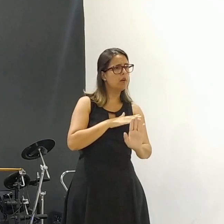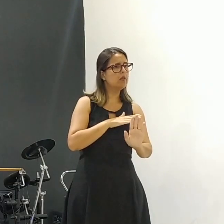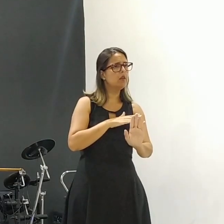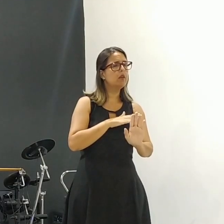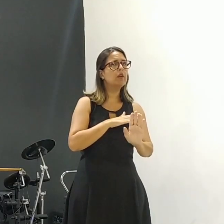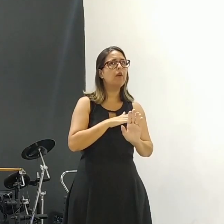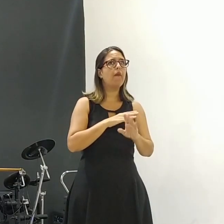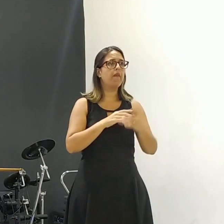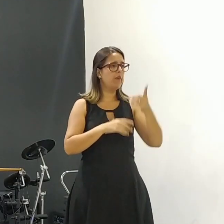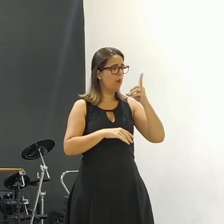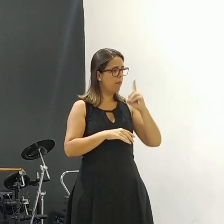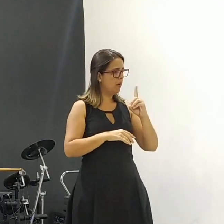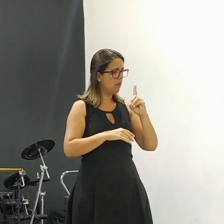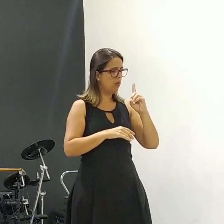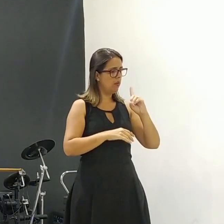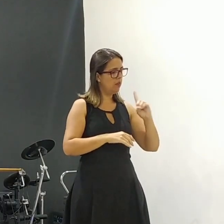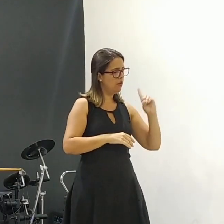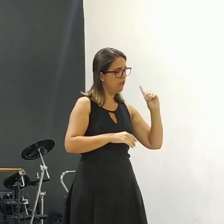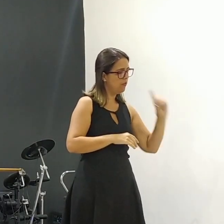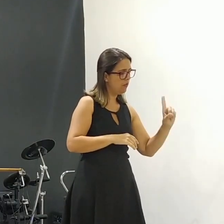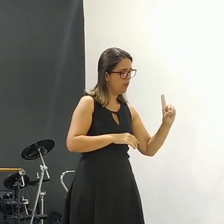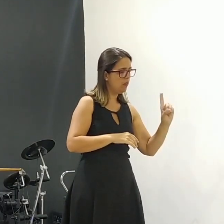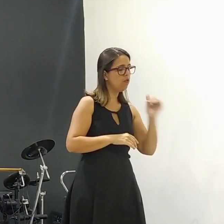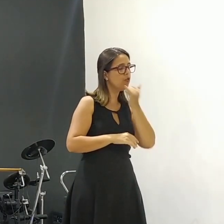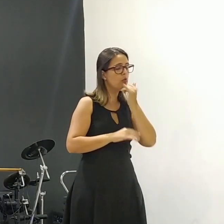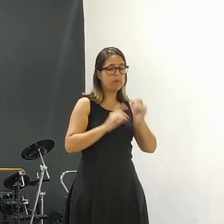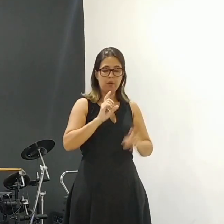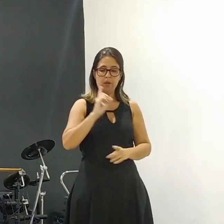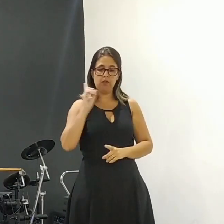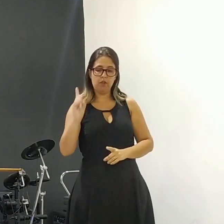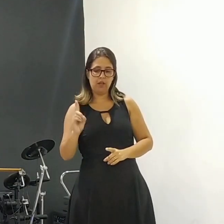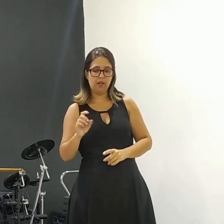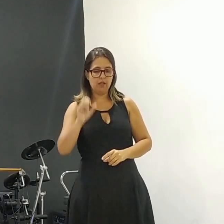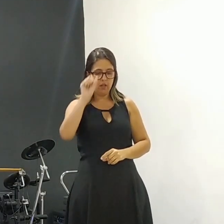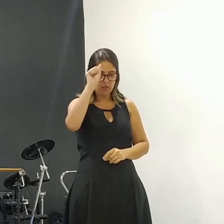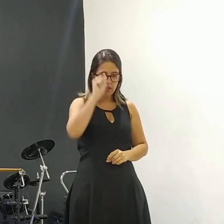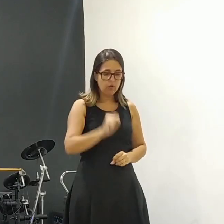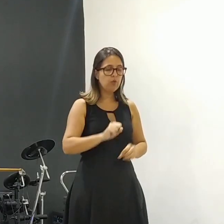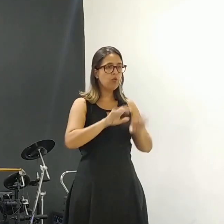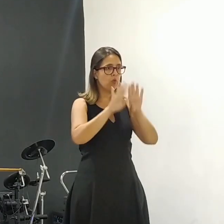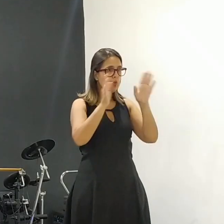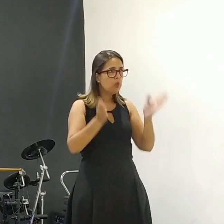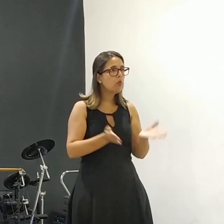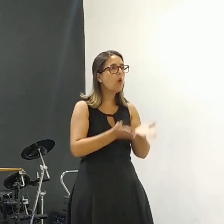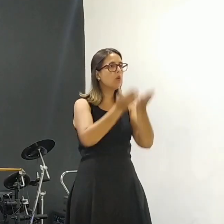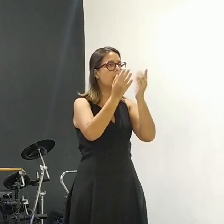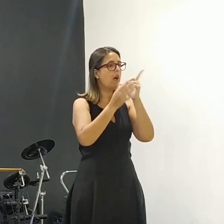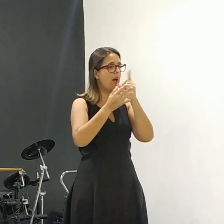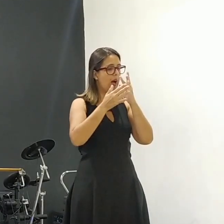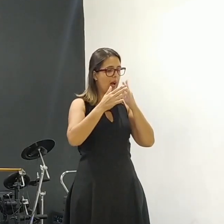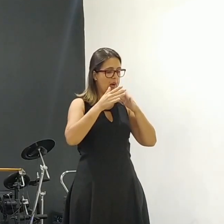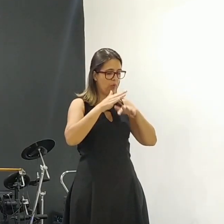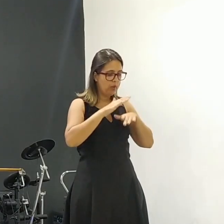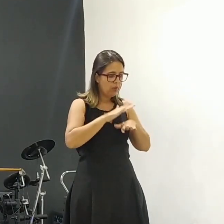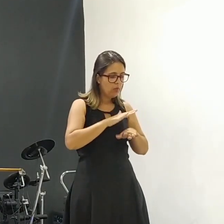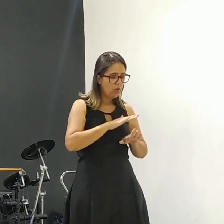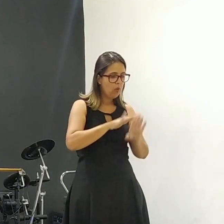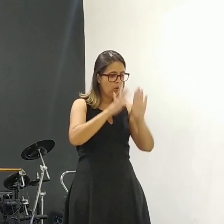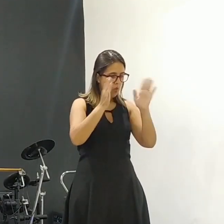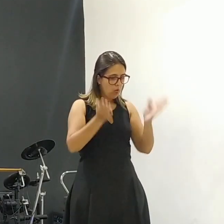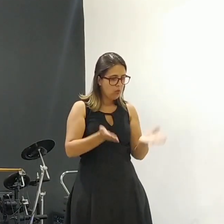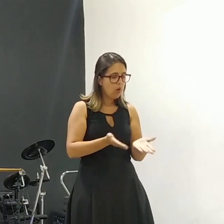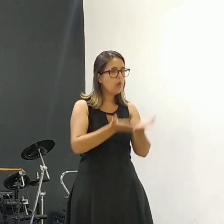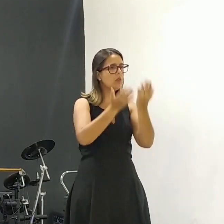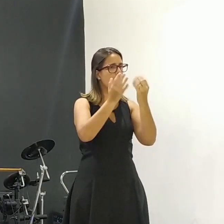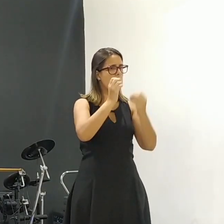a banda direita da casa, da banda do sul do altar, águas que vinham lá do altar, que vinham